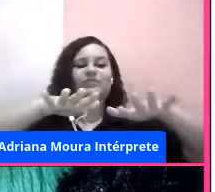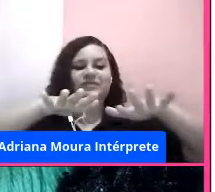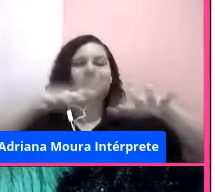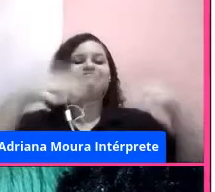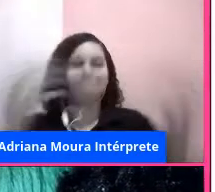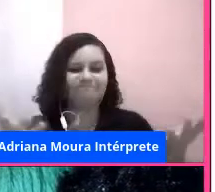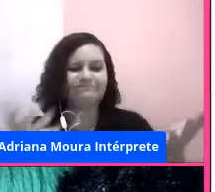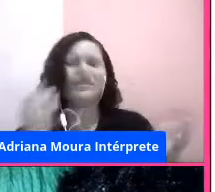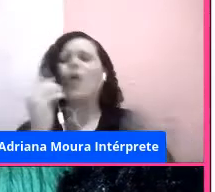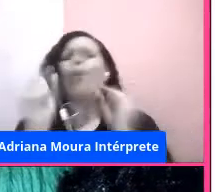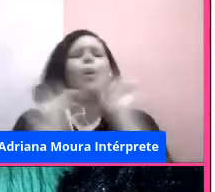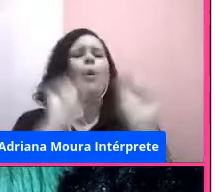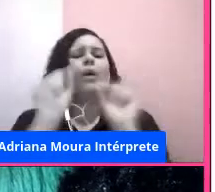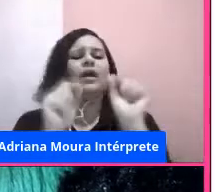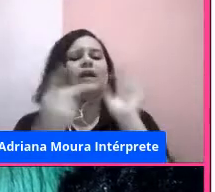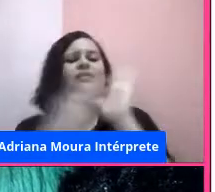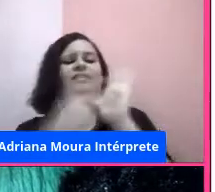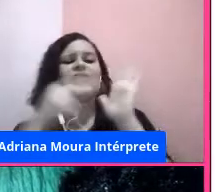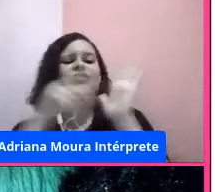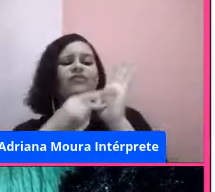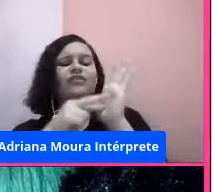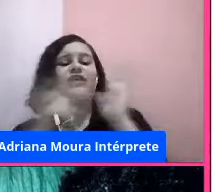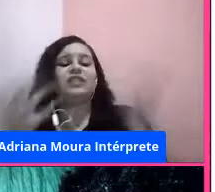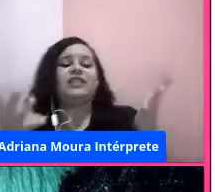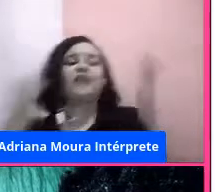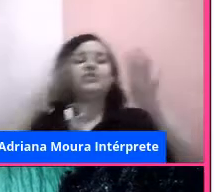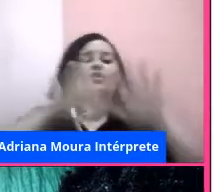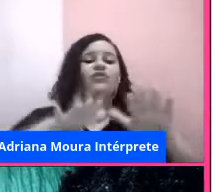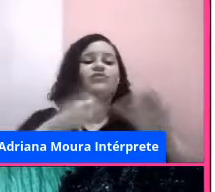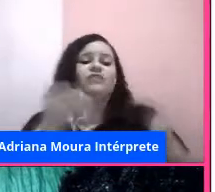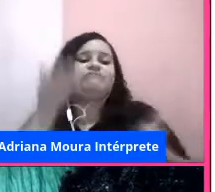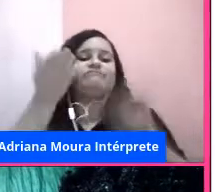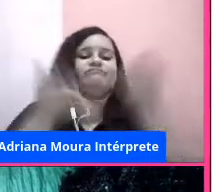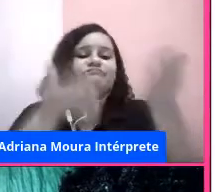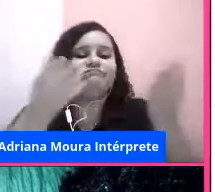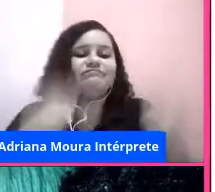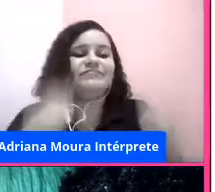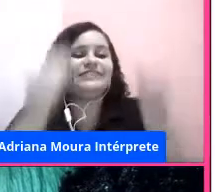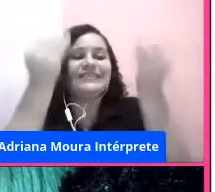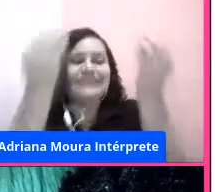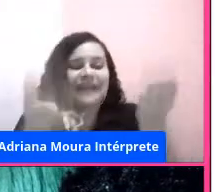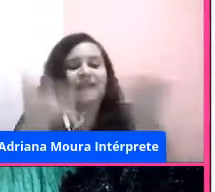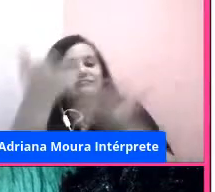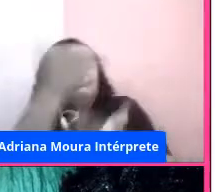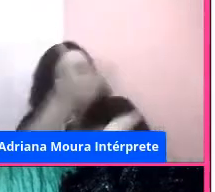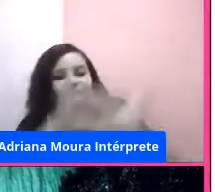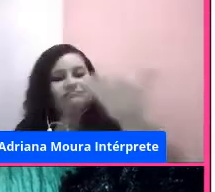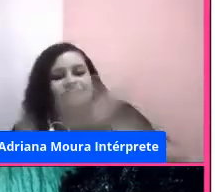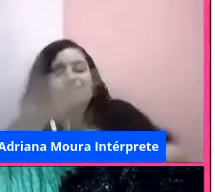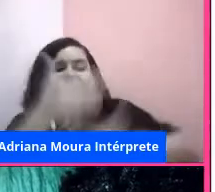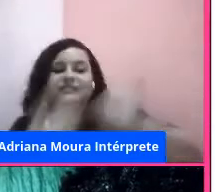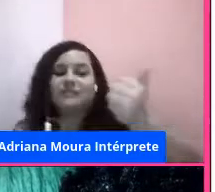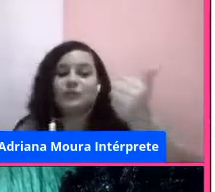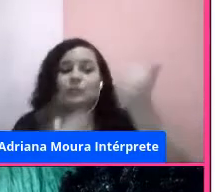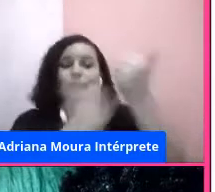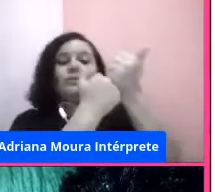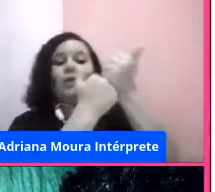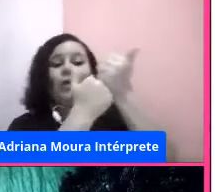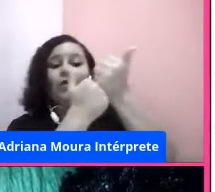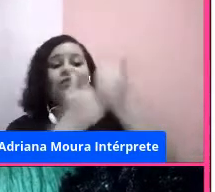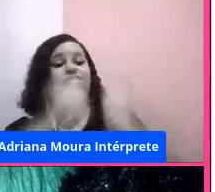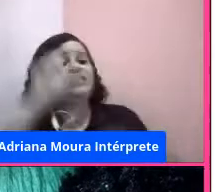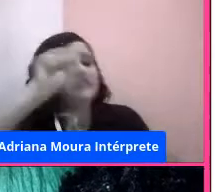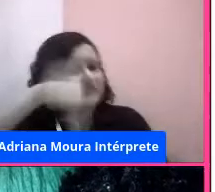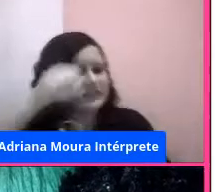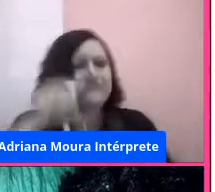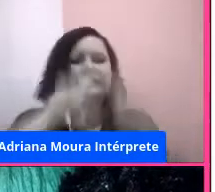como tecnologia inclusiva, tecnologia assistiva? Então, ela é destinada para dar suporte, seja qual for o suporte, eletrônico,